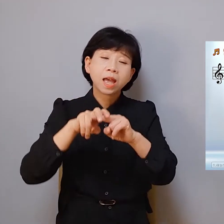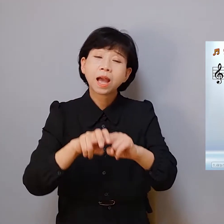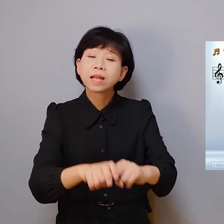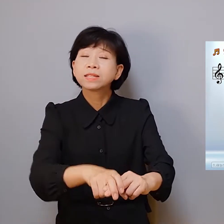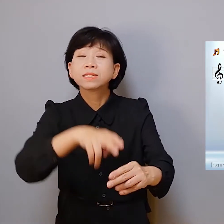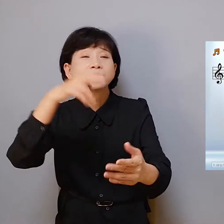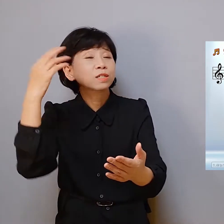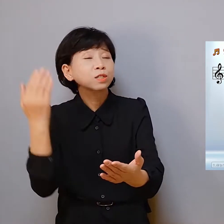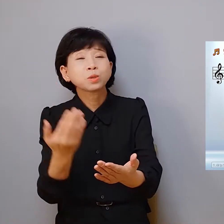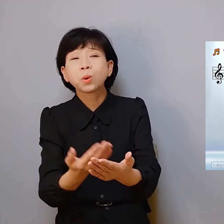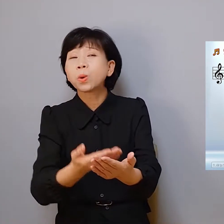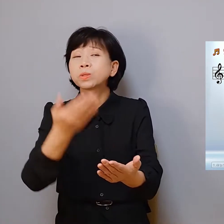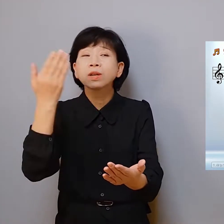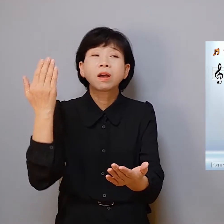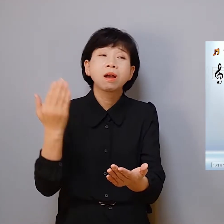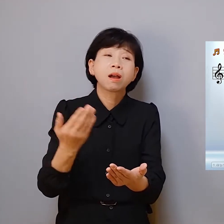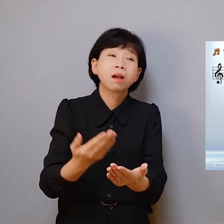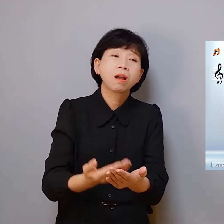이곳에